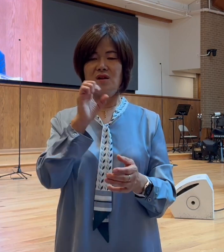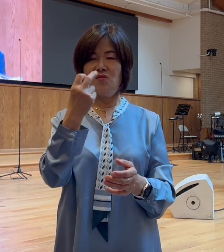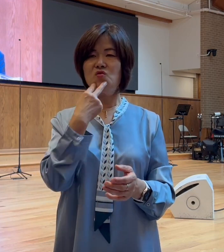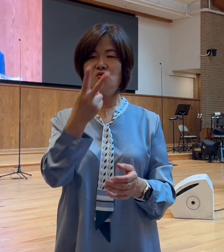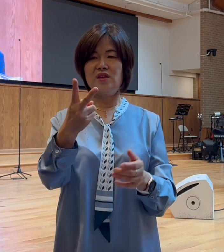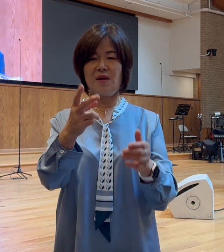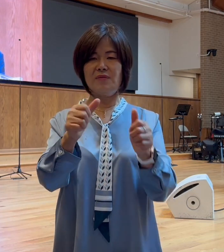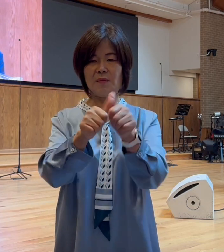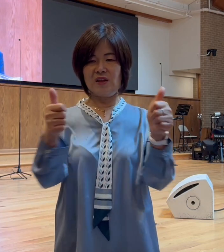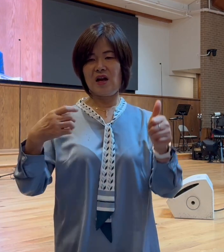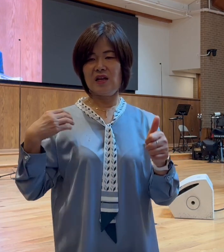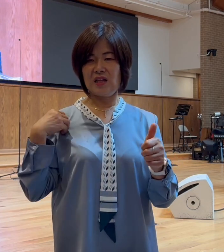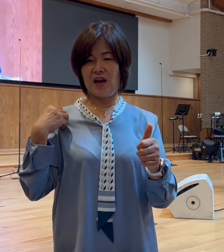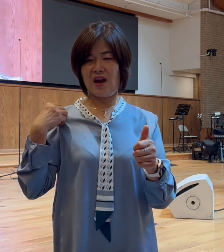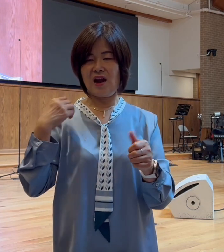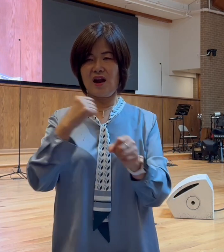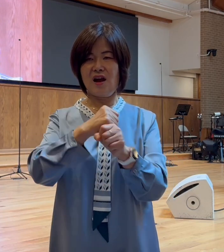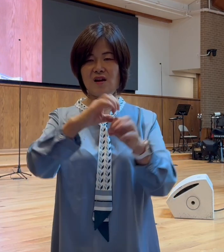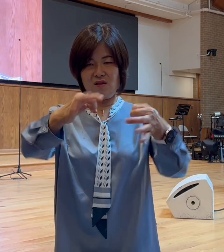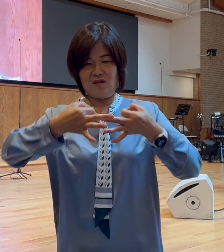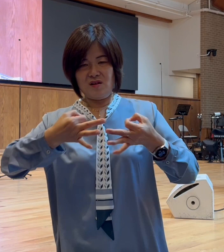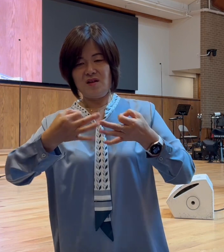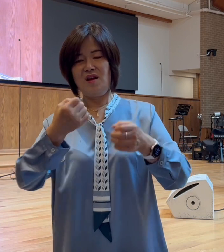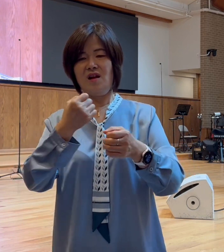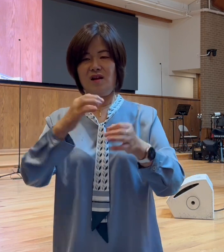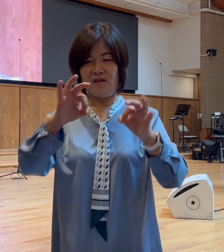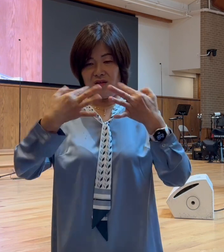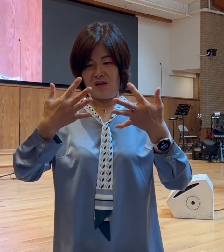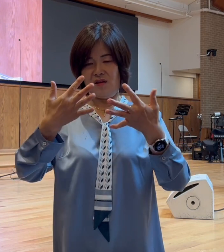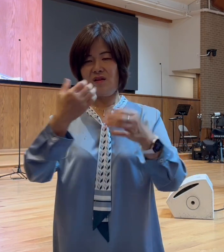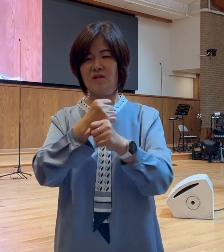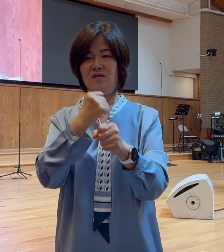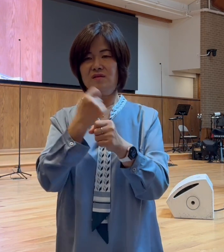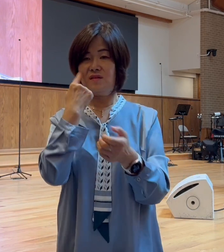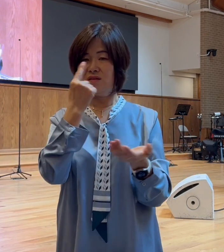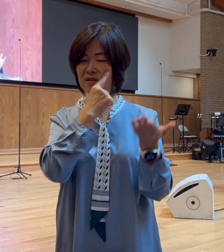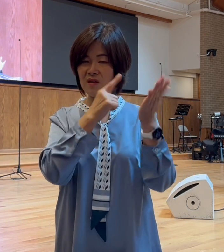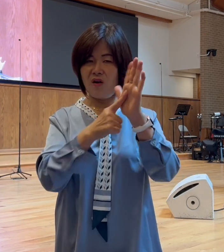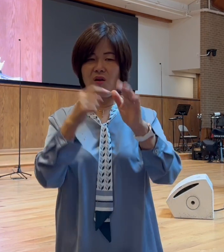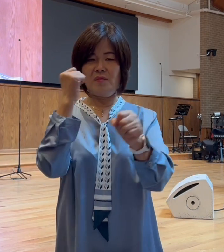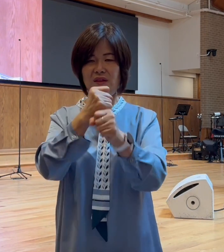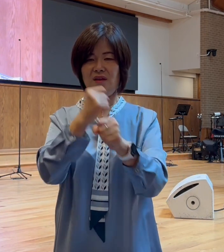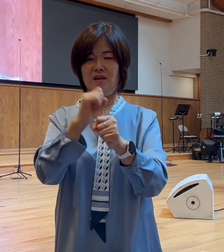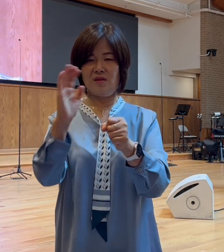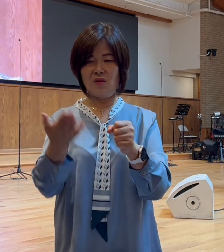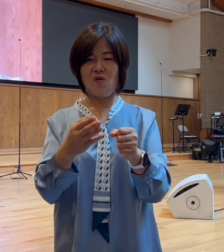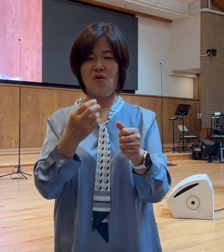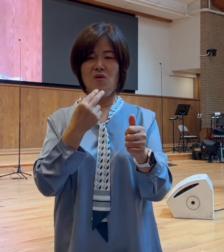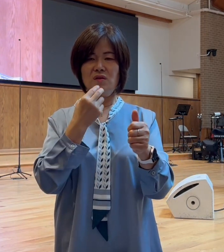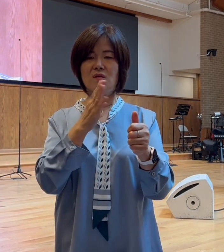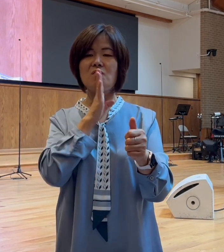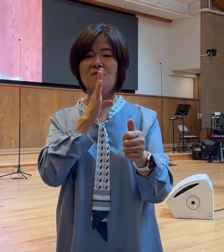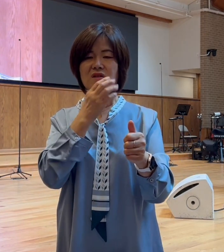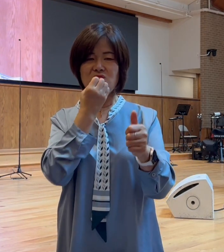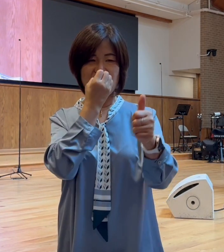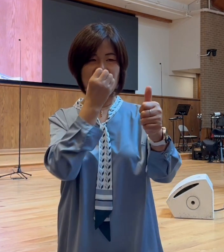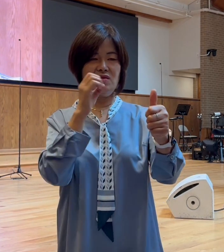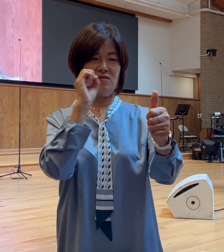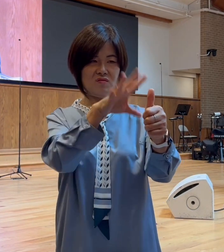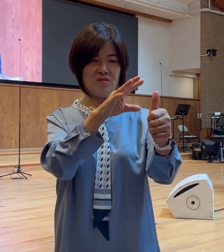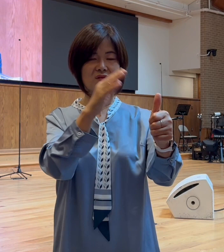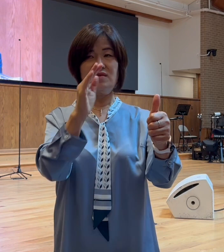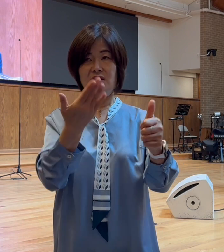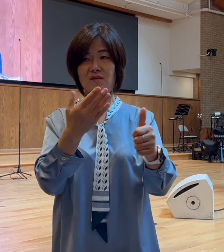벗고 나갔다 막 이렇게 이제 조작을 하는 거죠. 증거를 조작하고 이제 말로 요셉에게 누명을 씌워서